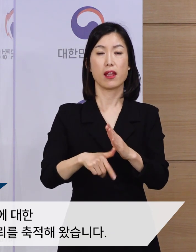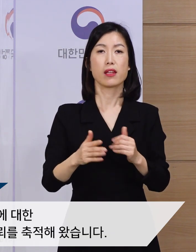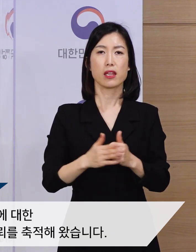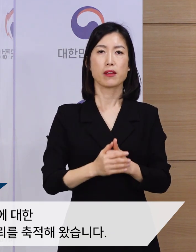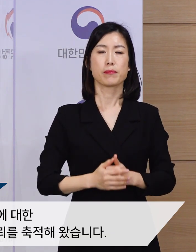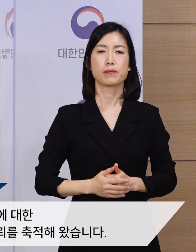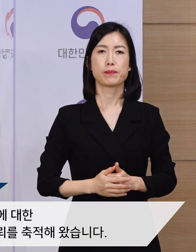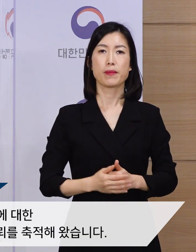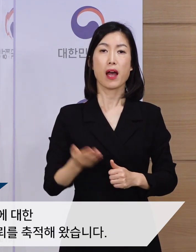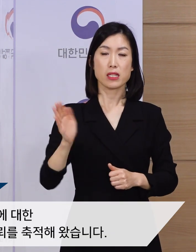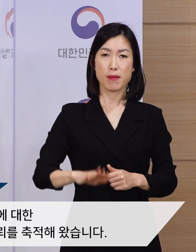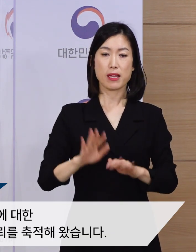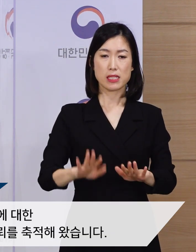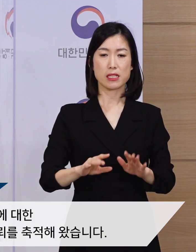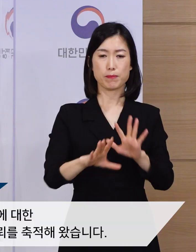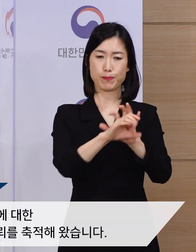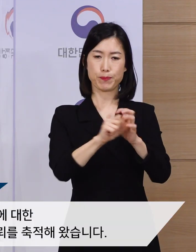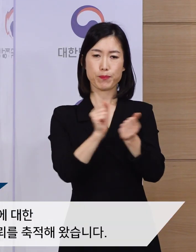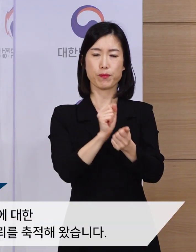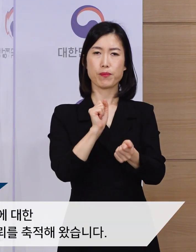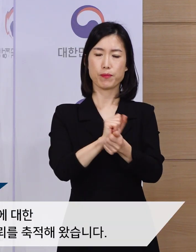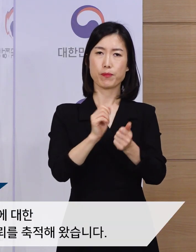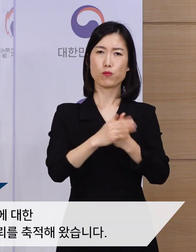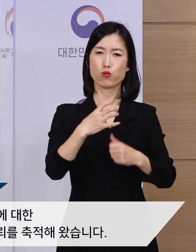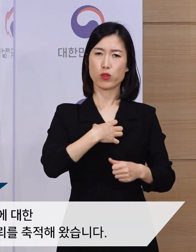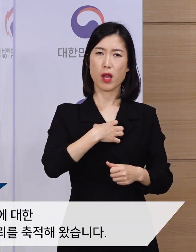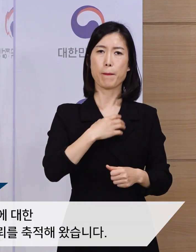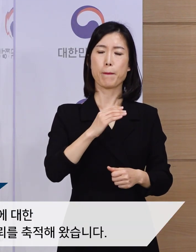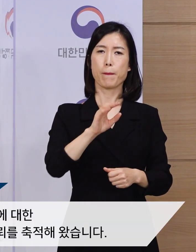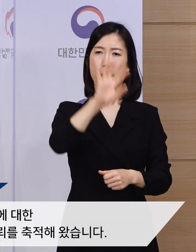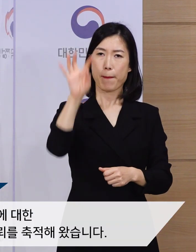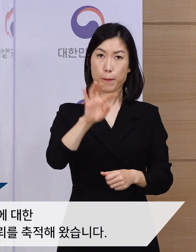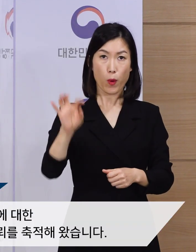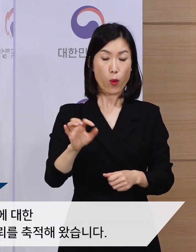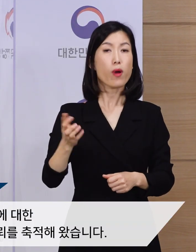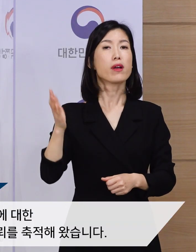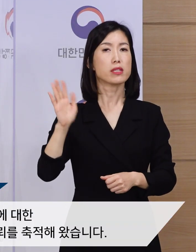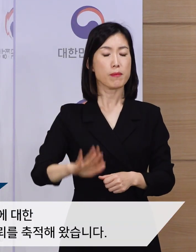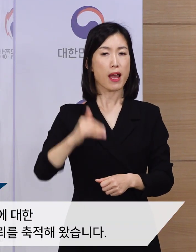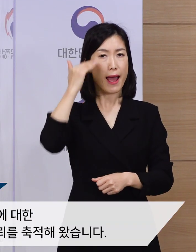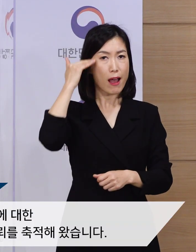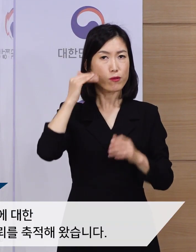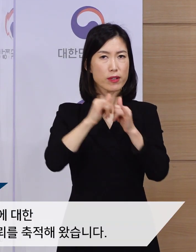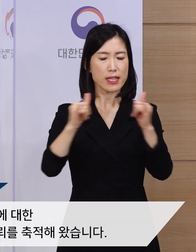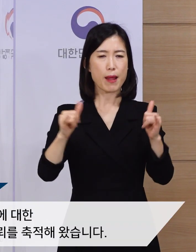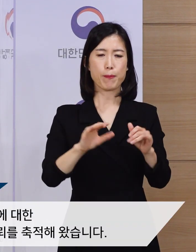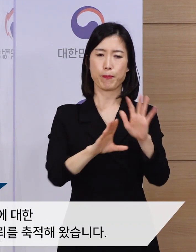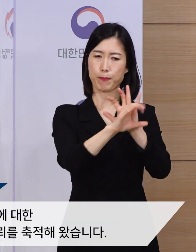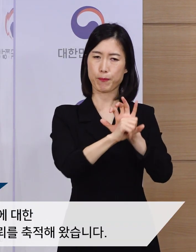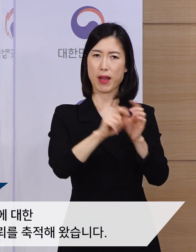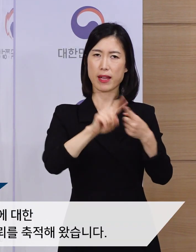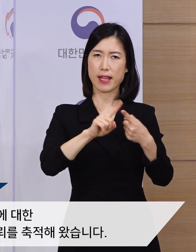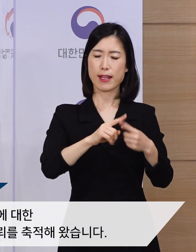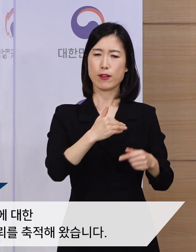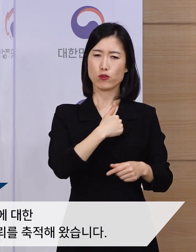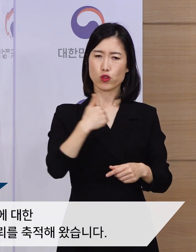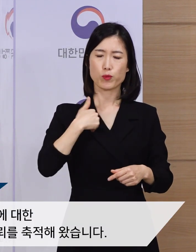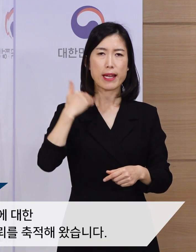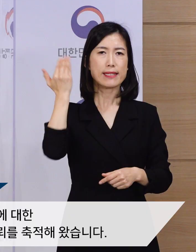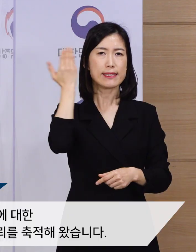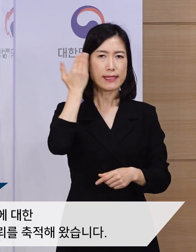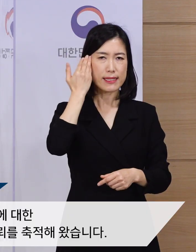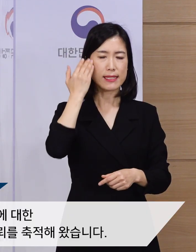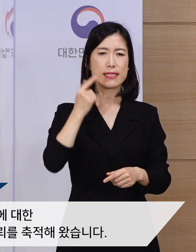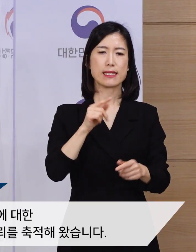하지만 반복되는 위기 가운데 우리는 코로나19에 대한 충분한 경험과 지식, 서로에 대한